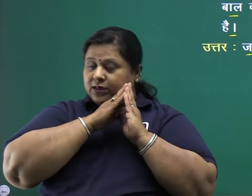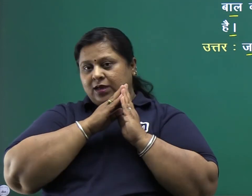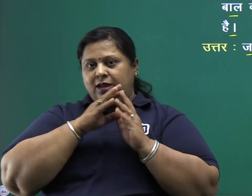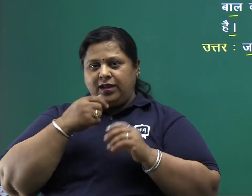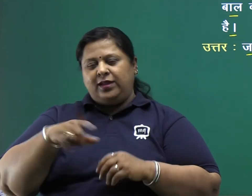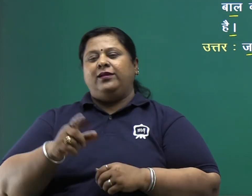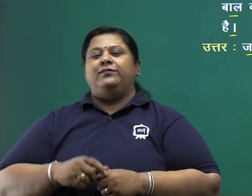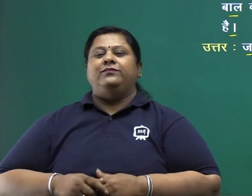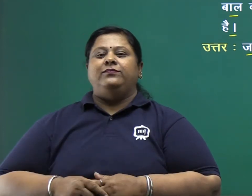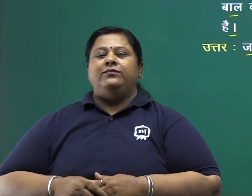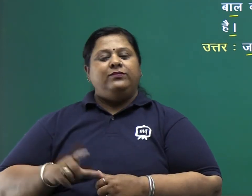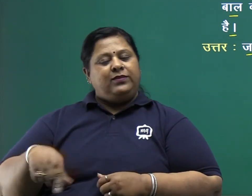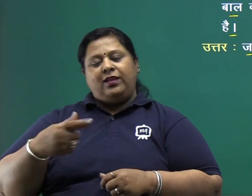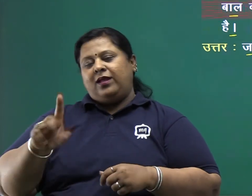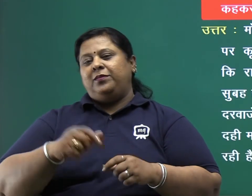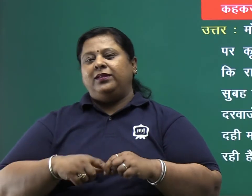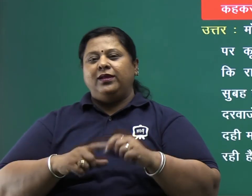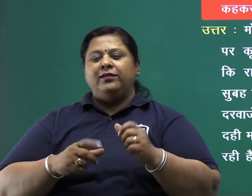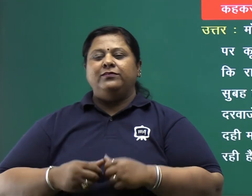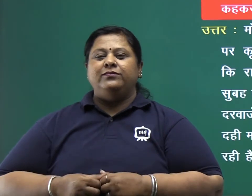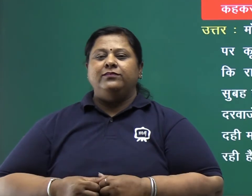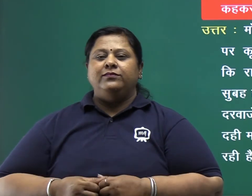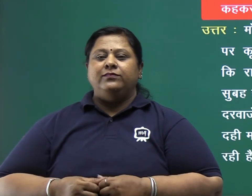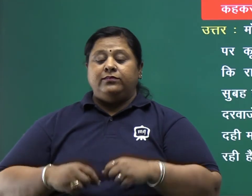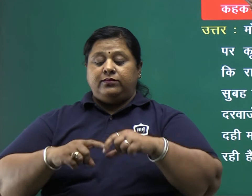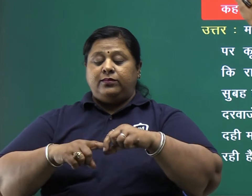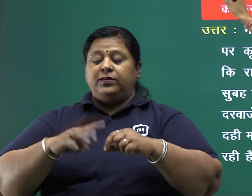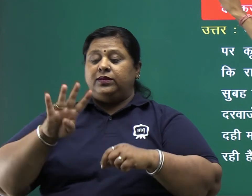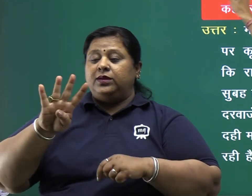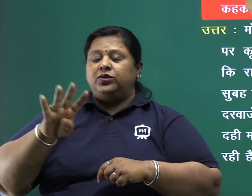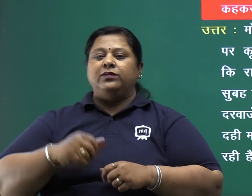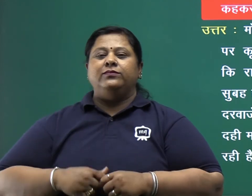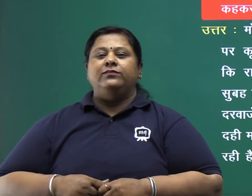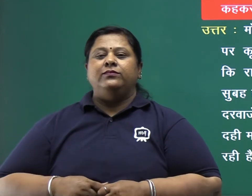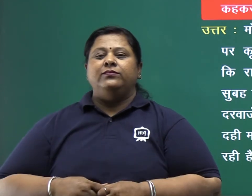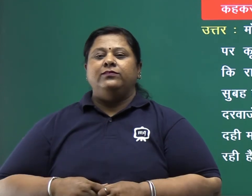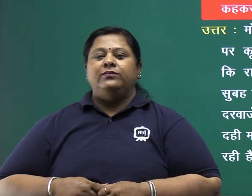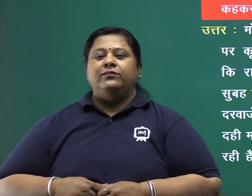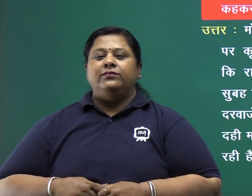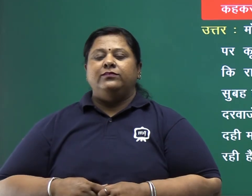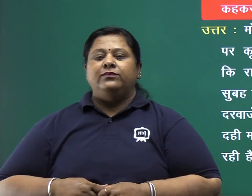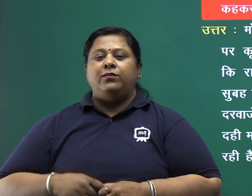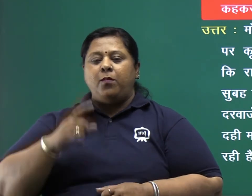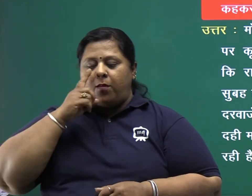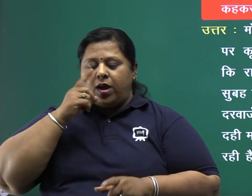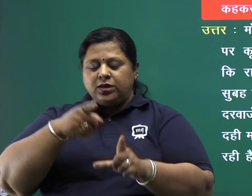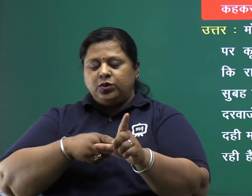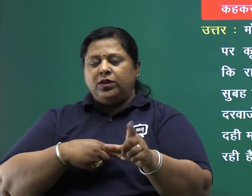हैं। आगे बढ़ते हैं। प्रश्न संख्या 4। माँ